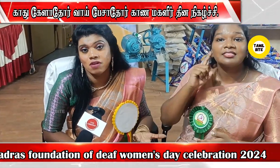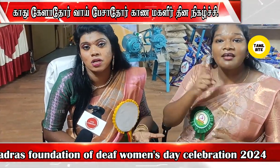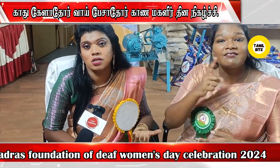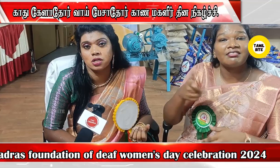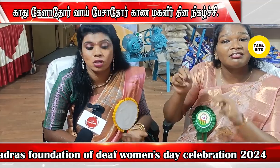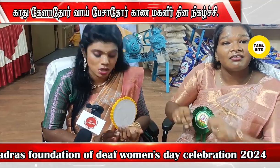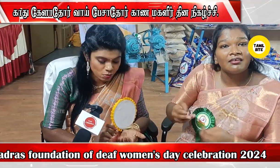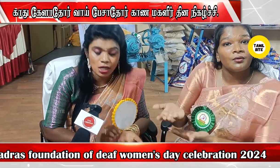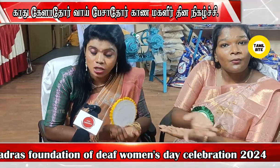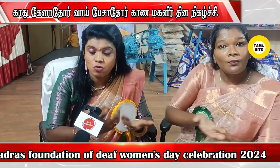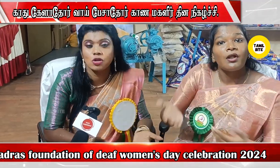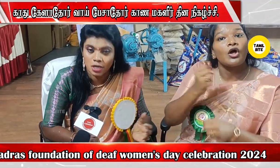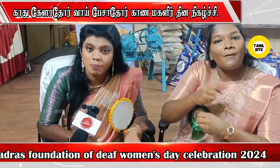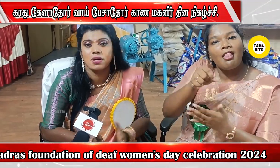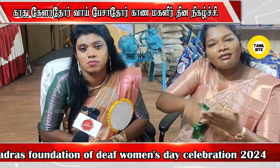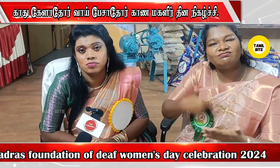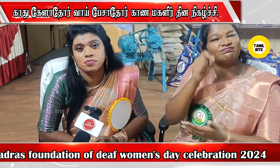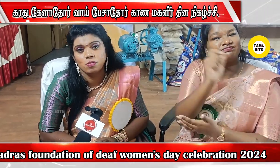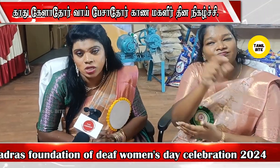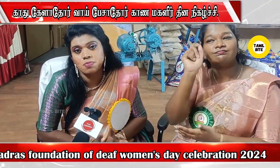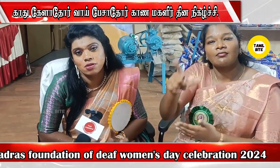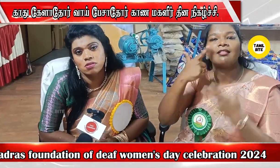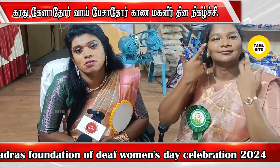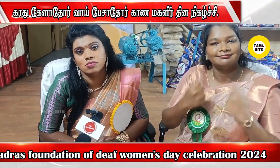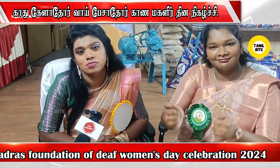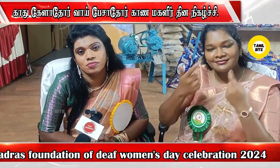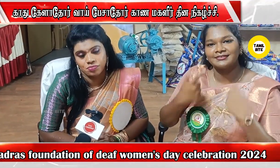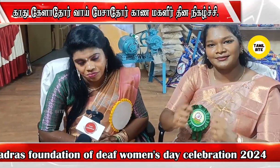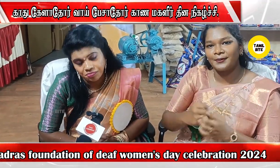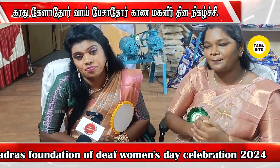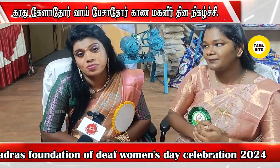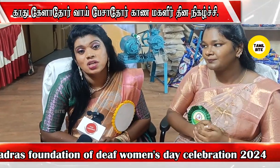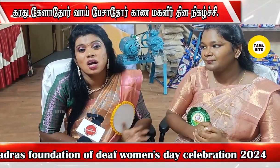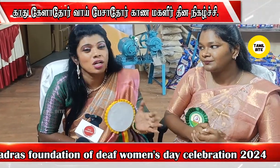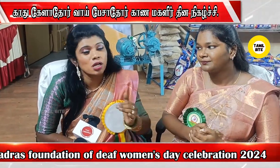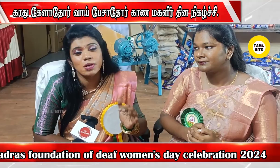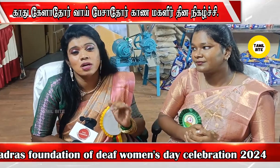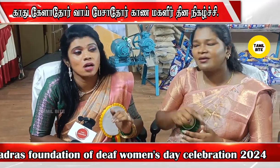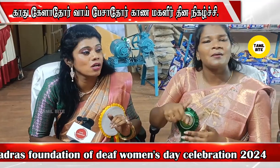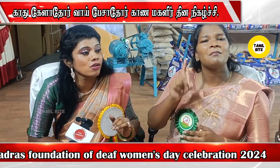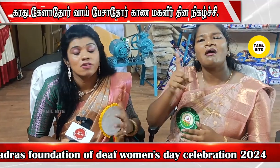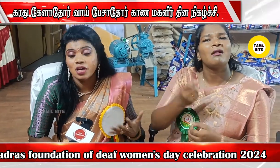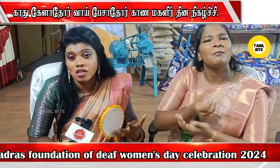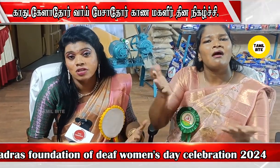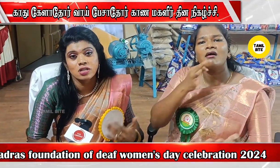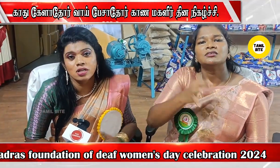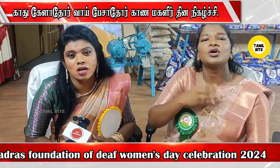mereka saya, government kadang pun kurang try punya, mihat tu punya. Anak nariya pergi kerana, beli orang ni pergi